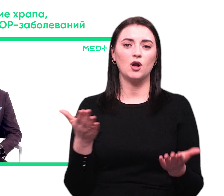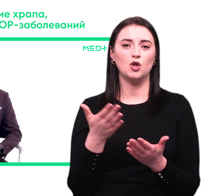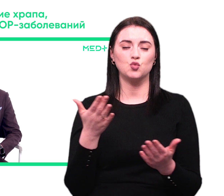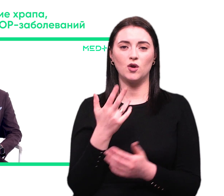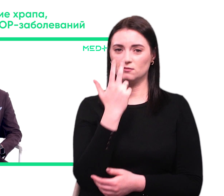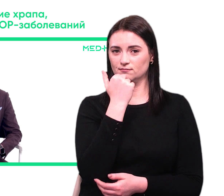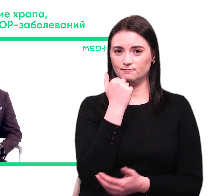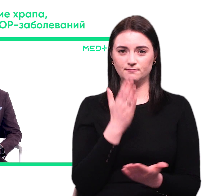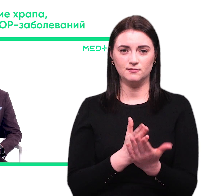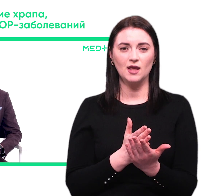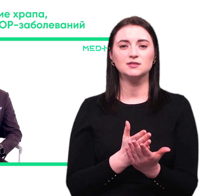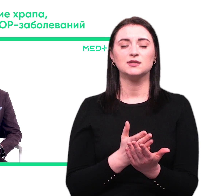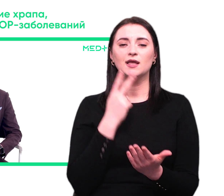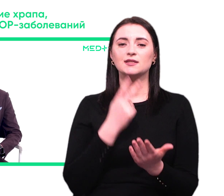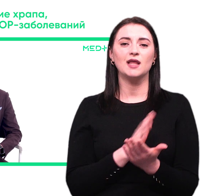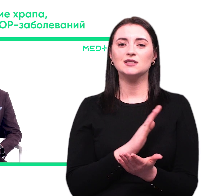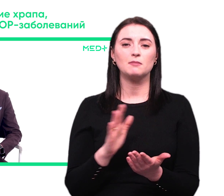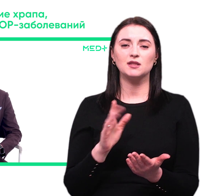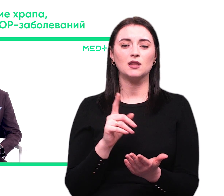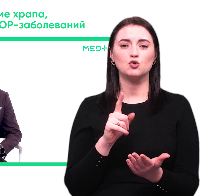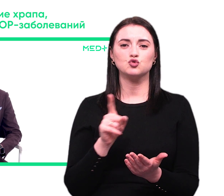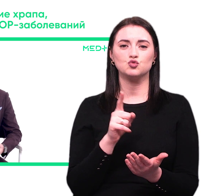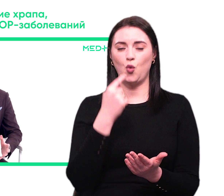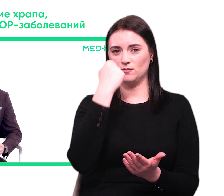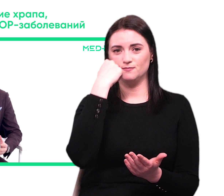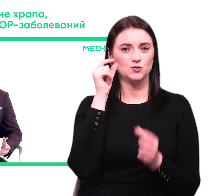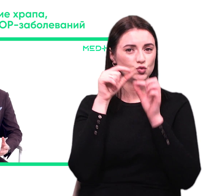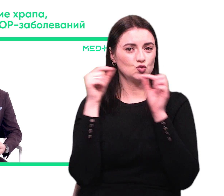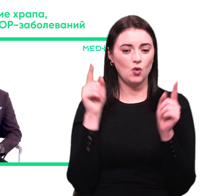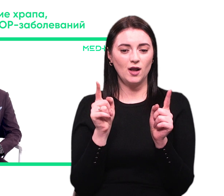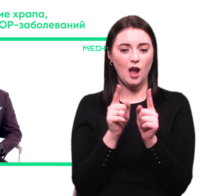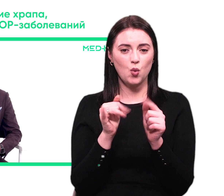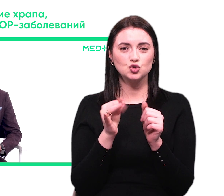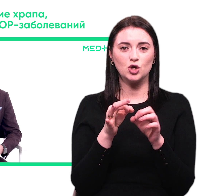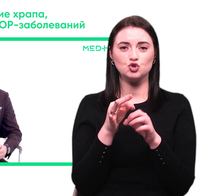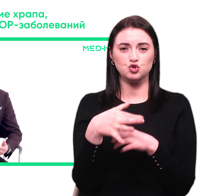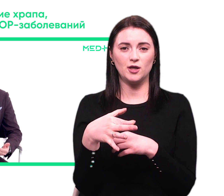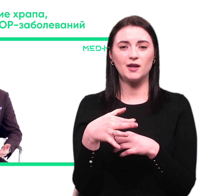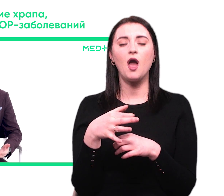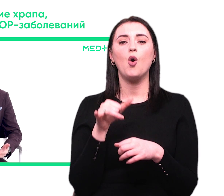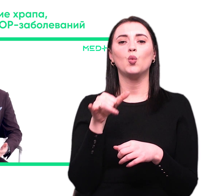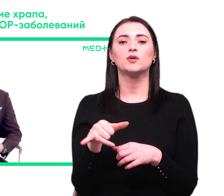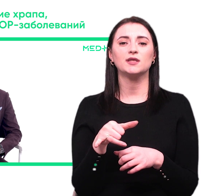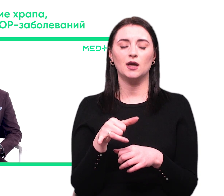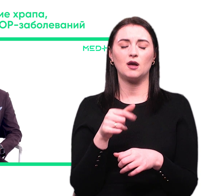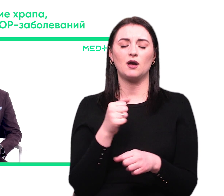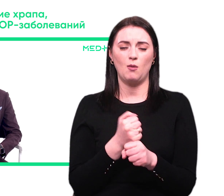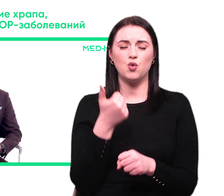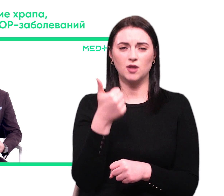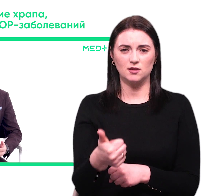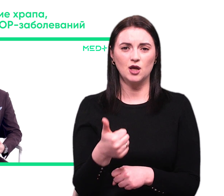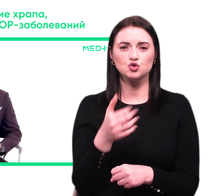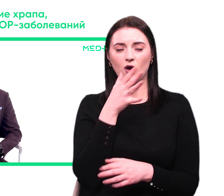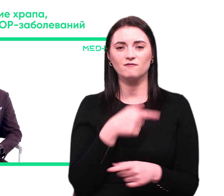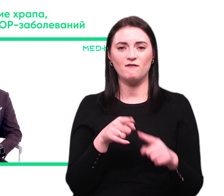нос. Несмотря на то, что анатомически у детей слуховая труба, она короче и шире, слуховая труба у них работает хорошо. Но во